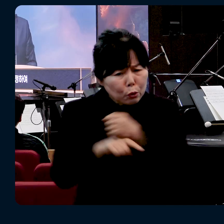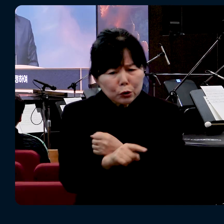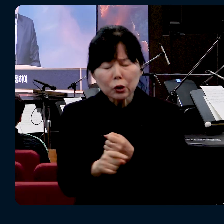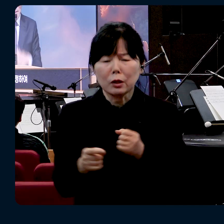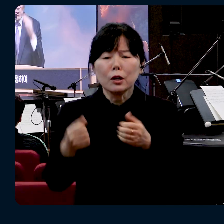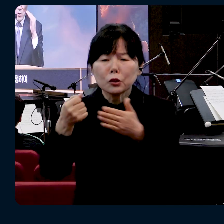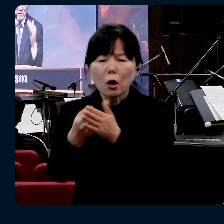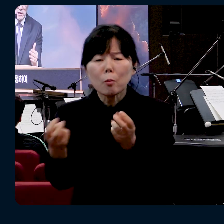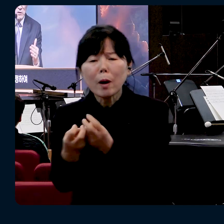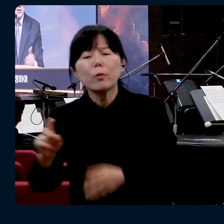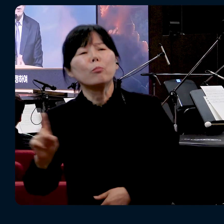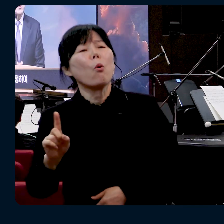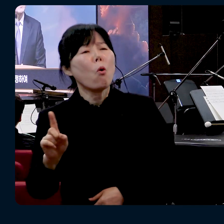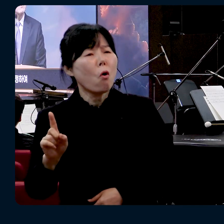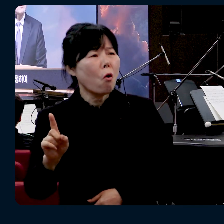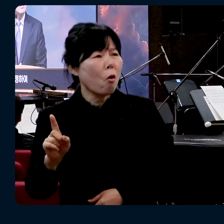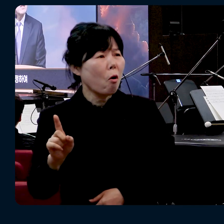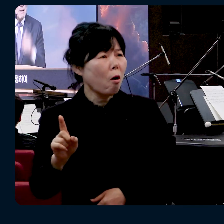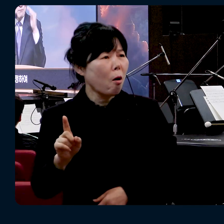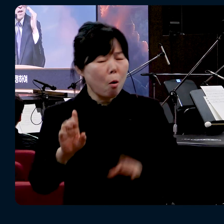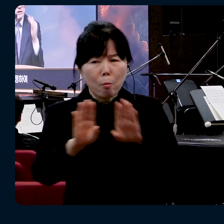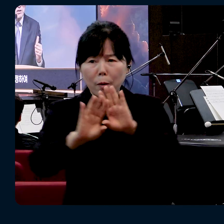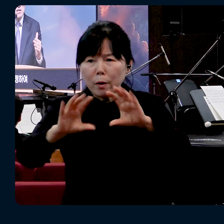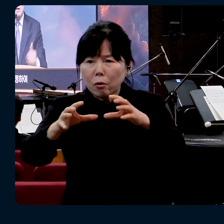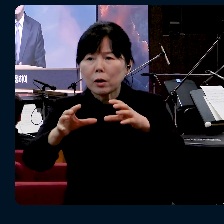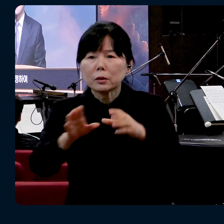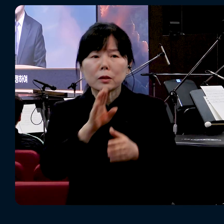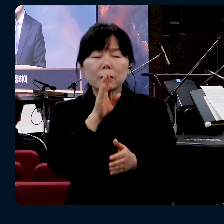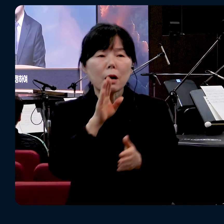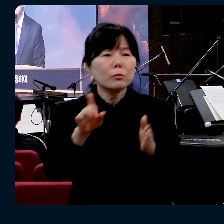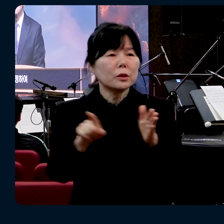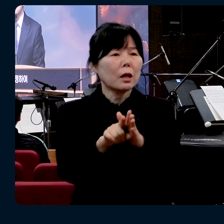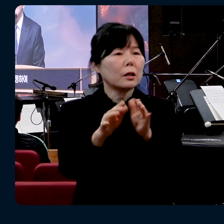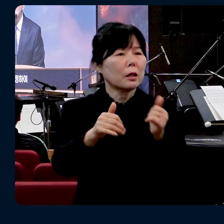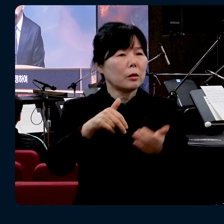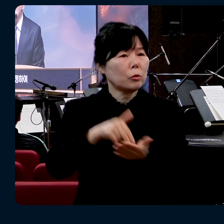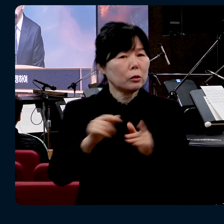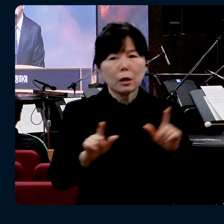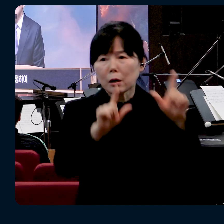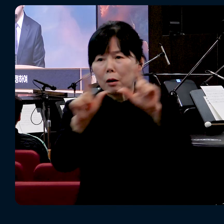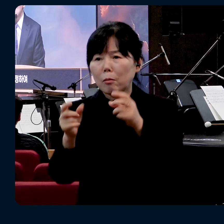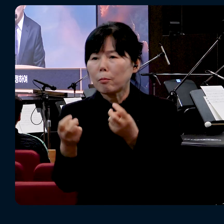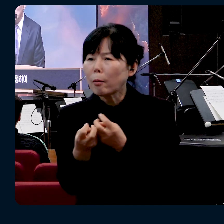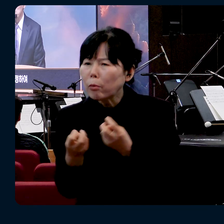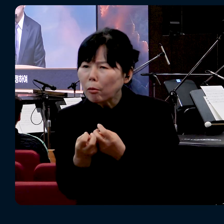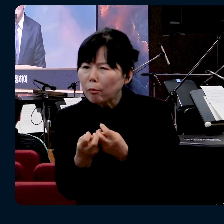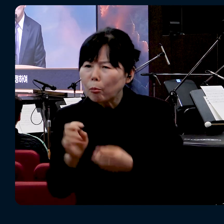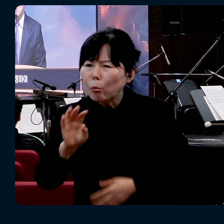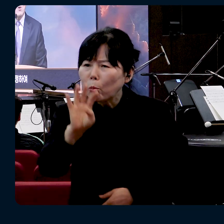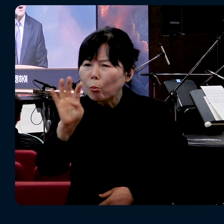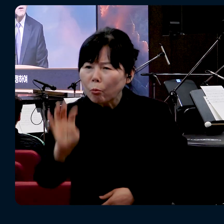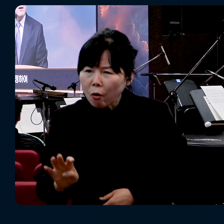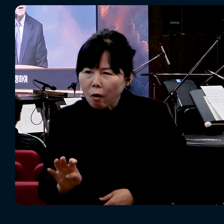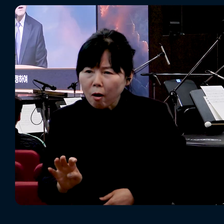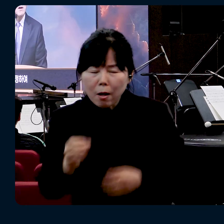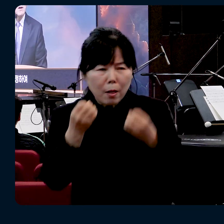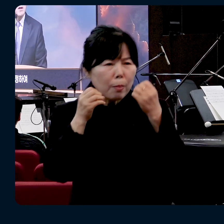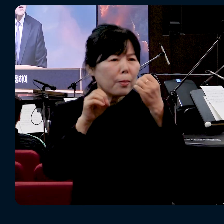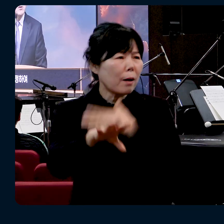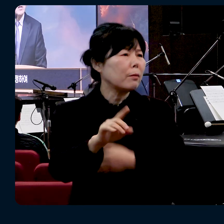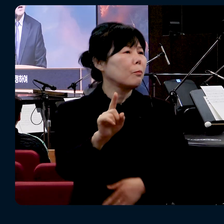정했기에 바벨론 같은 그런 세상 속에서 참된 그런 신앙의 사람으로 살 수 있었을까? 그 답 역시